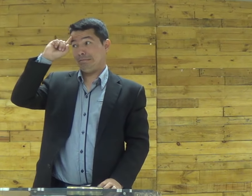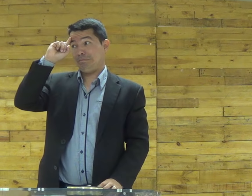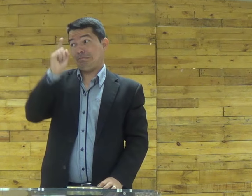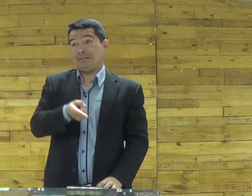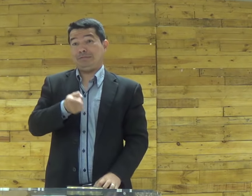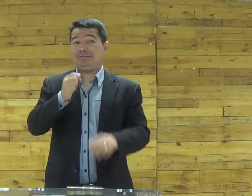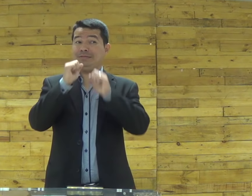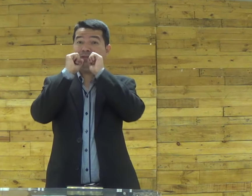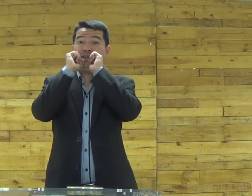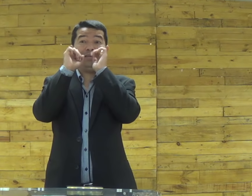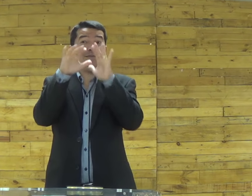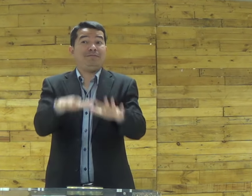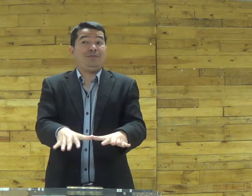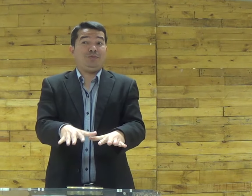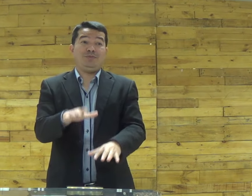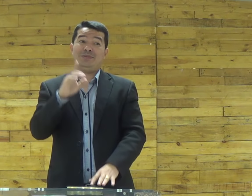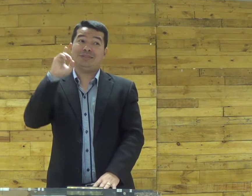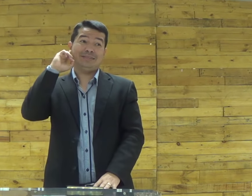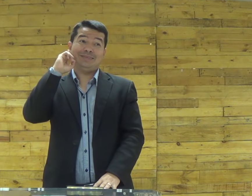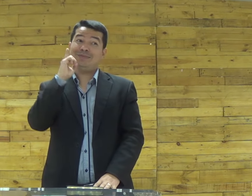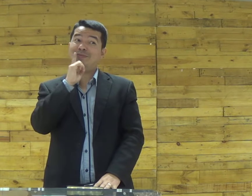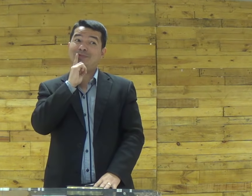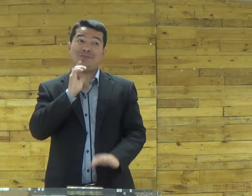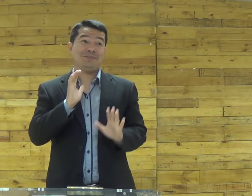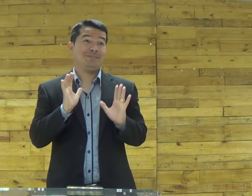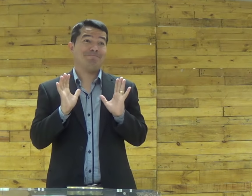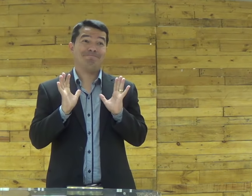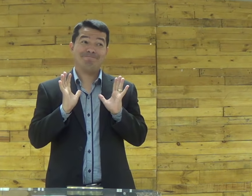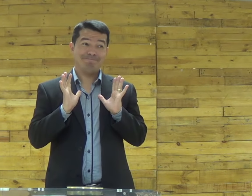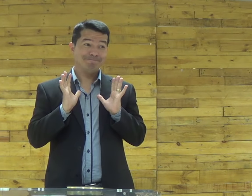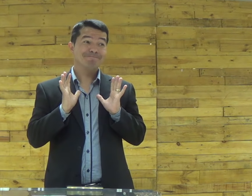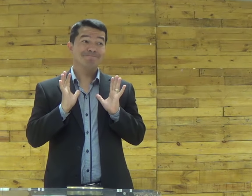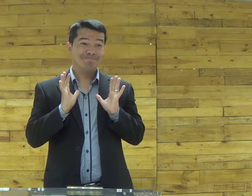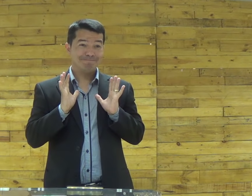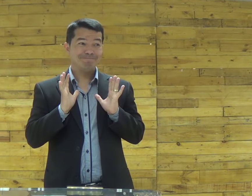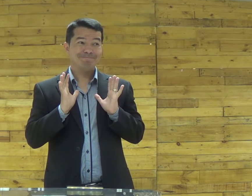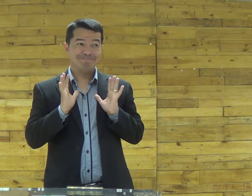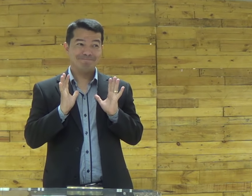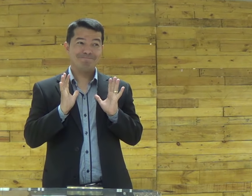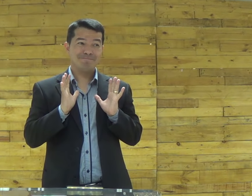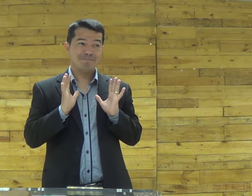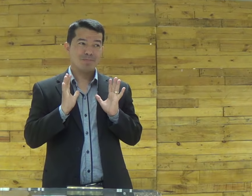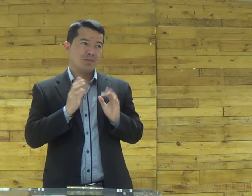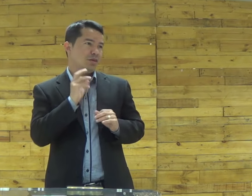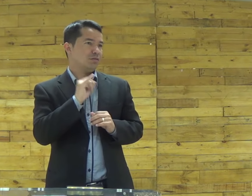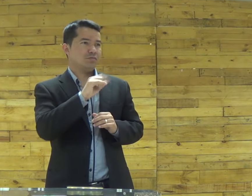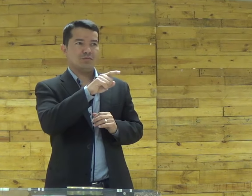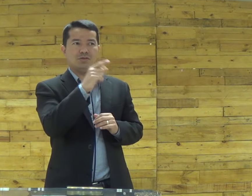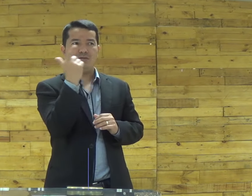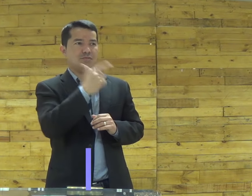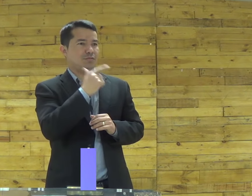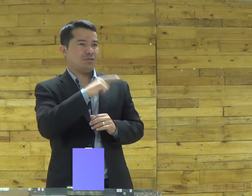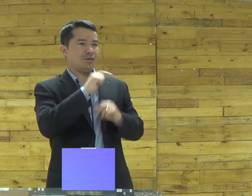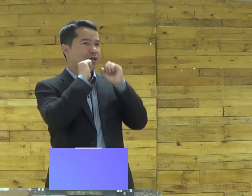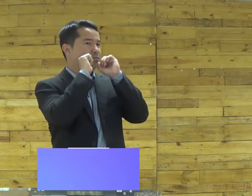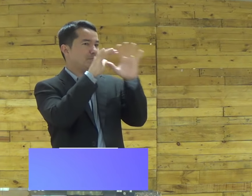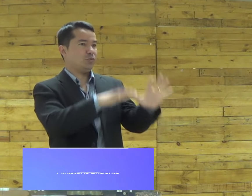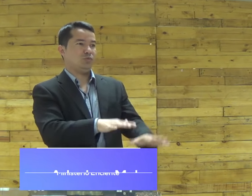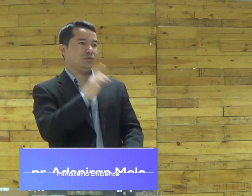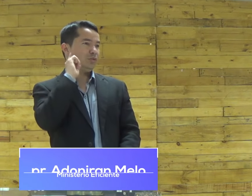acontecer. É o mandamento de Deus. Abençoe o surdo. Se você não